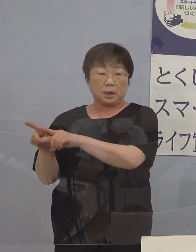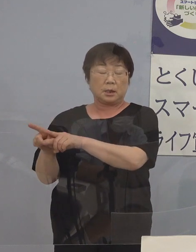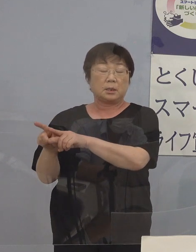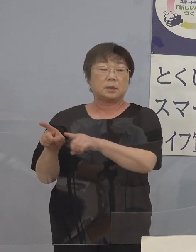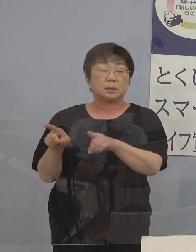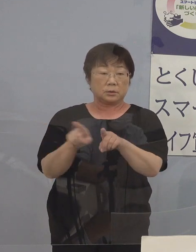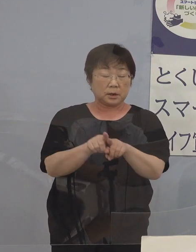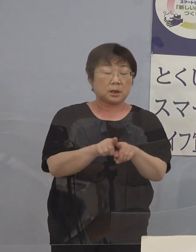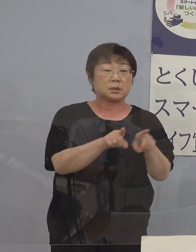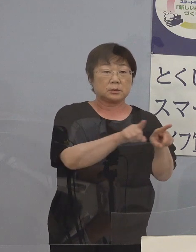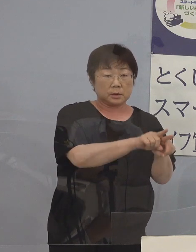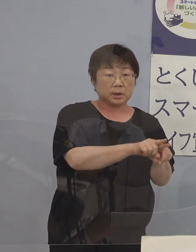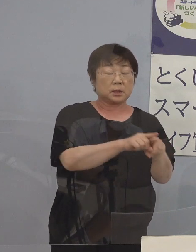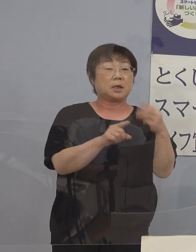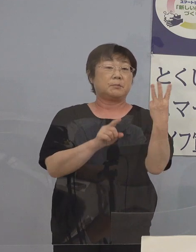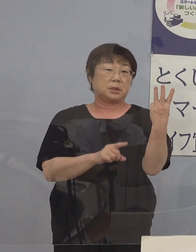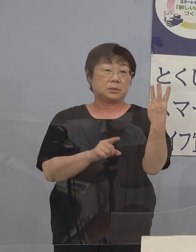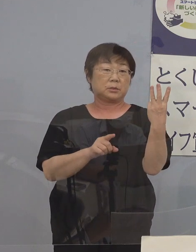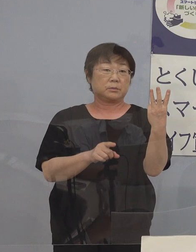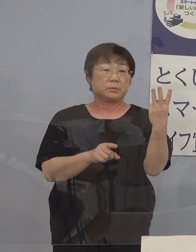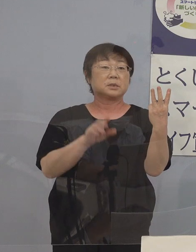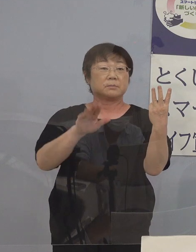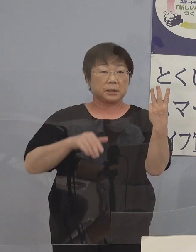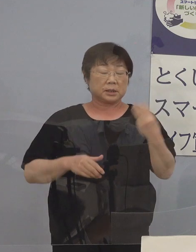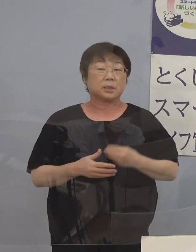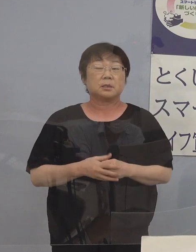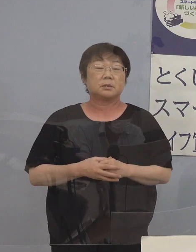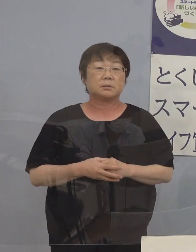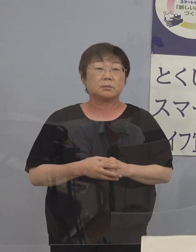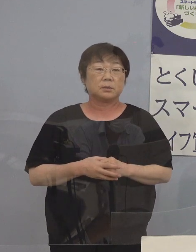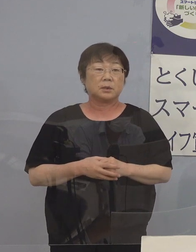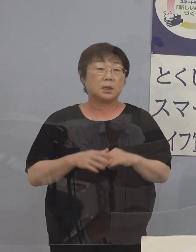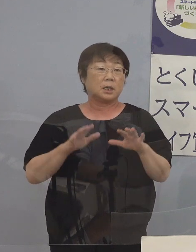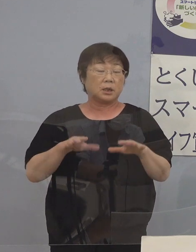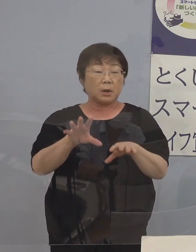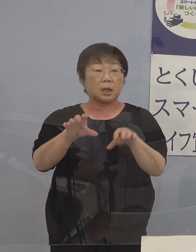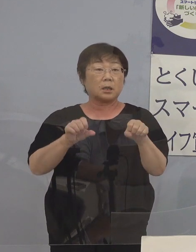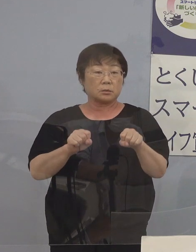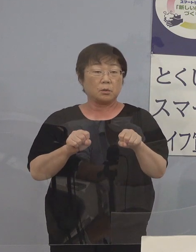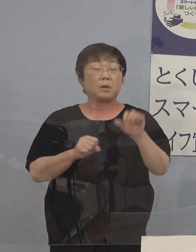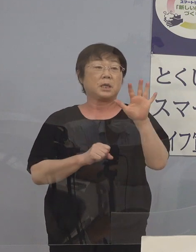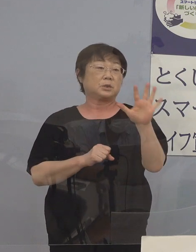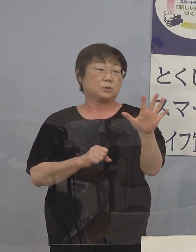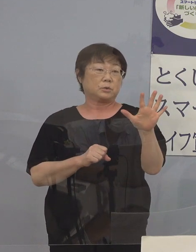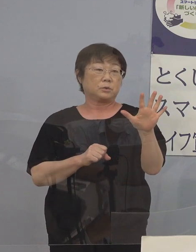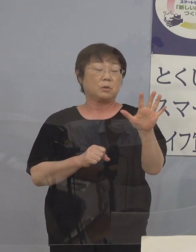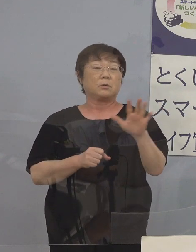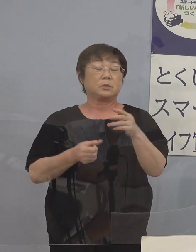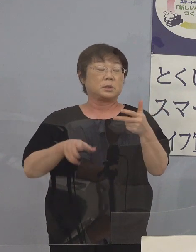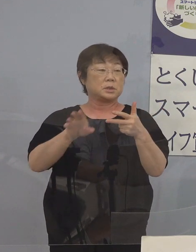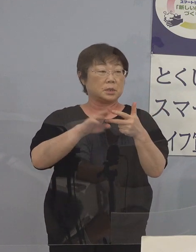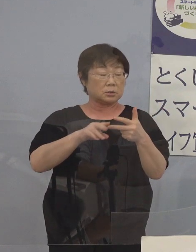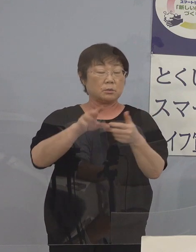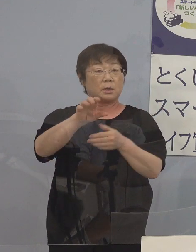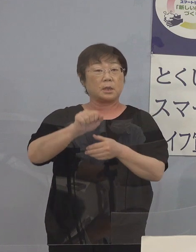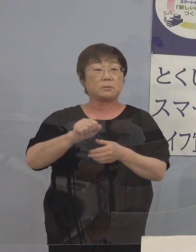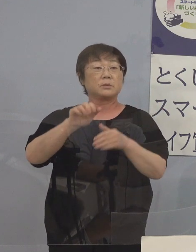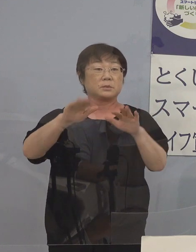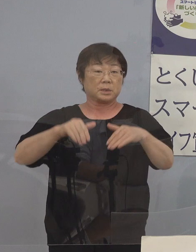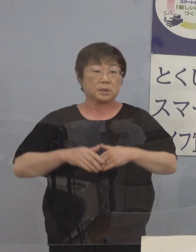さらに今度吉野川市に1つ、3つ追加です。だから今確保しているのが5つということになります